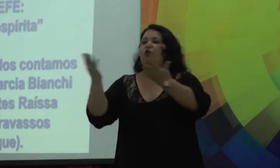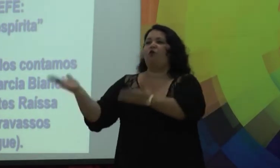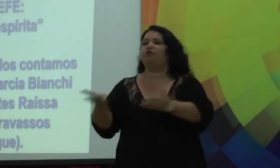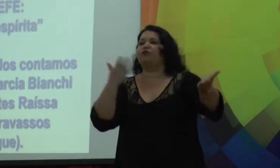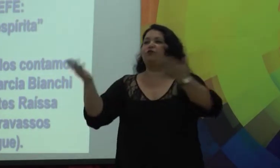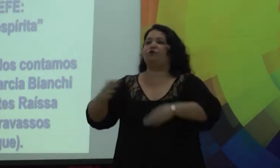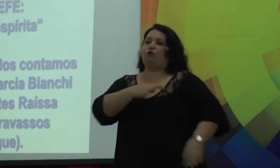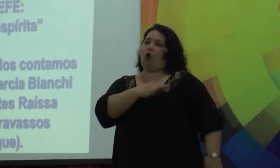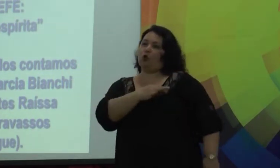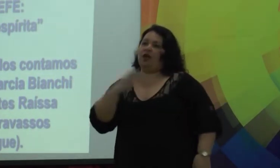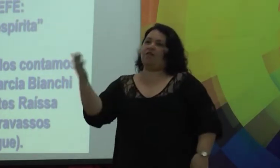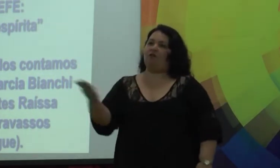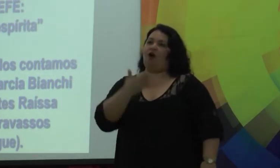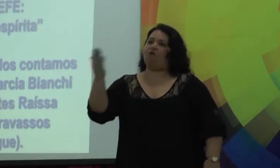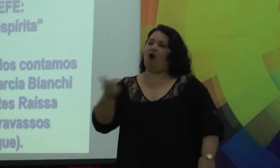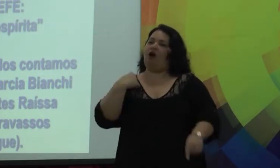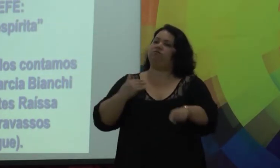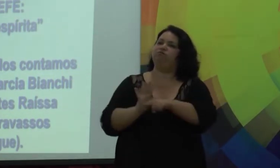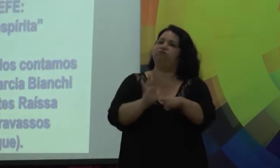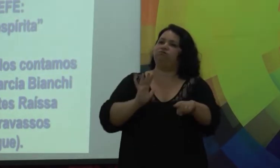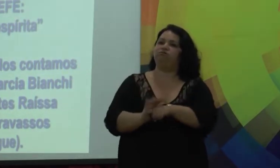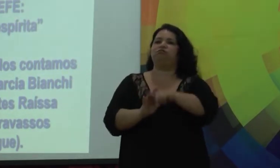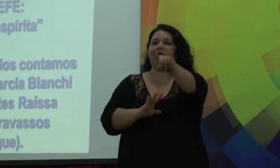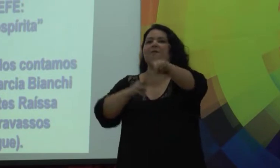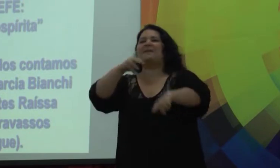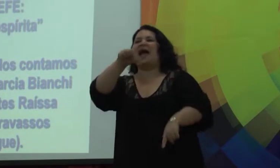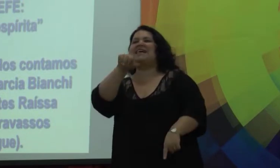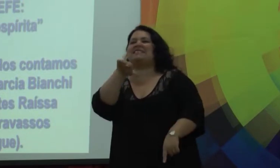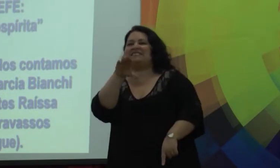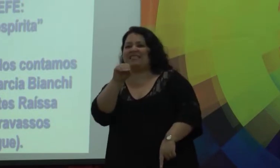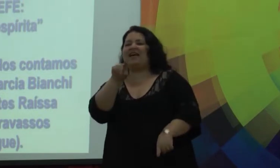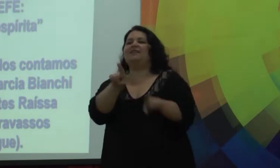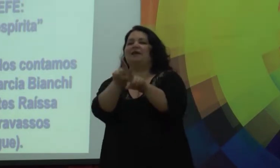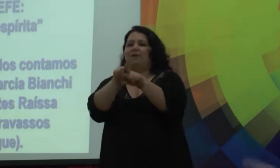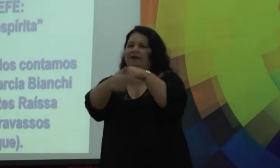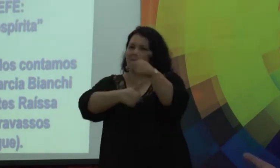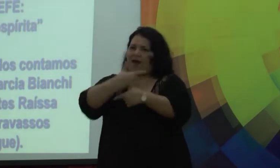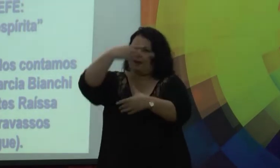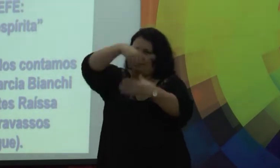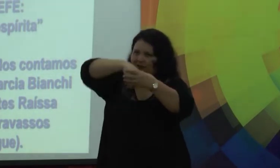a Márcia, a Márcia evangeliza muito também, pode passar.